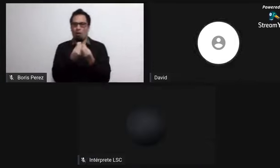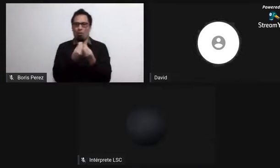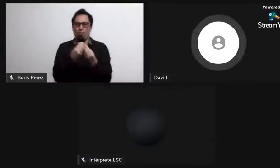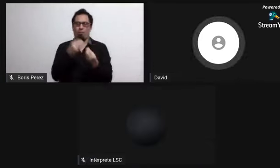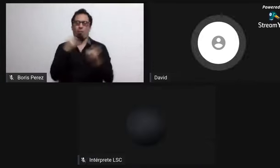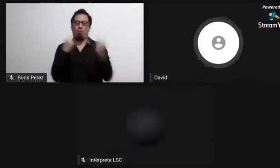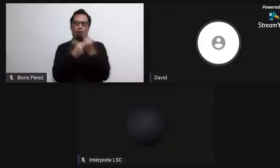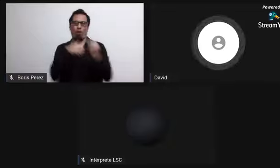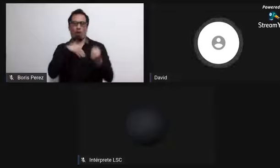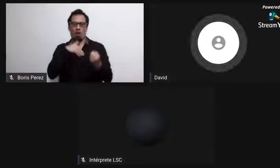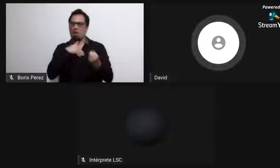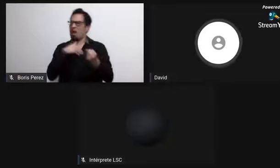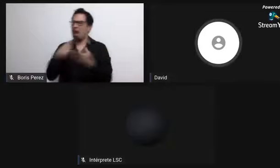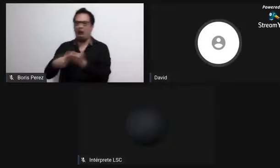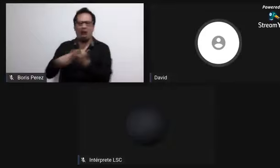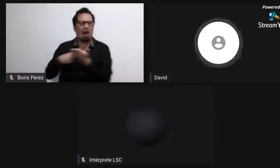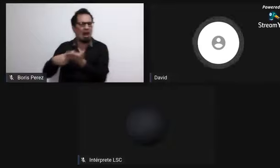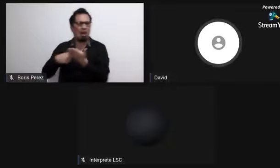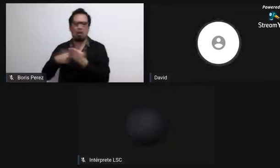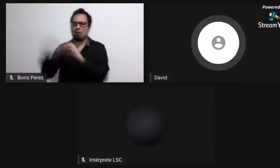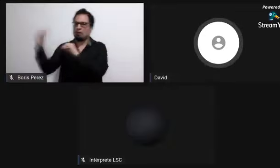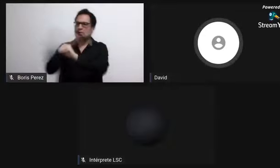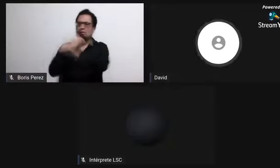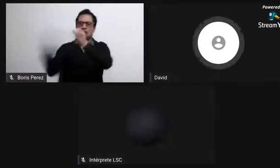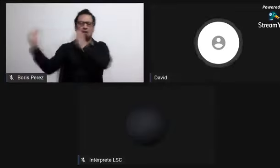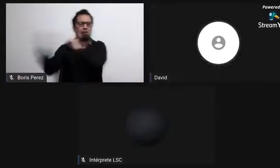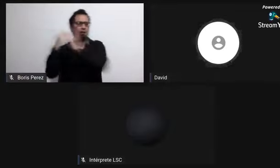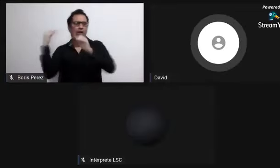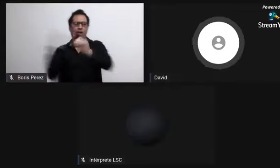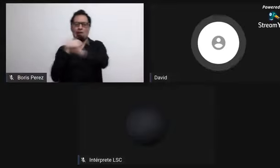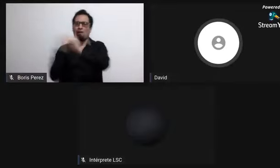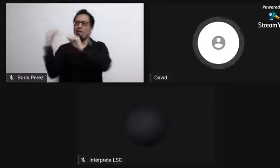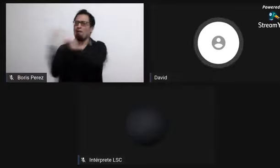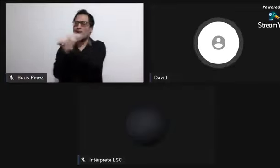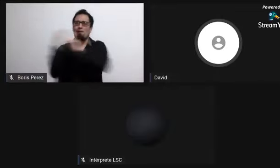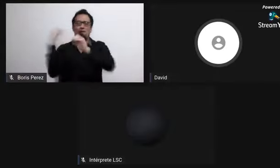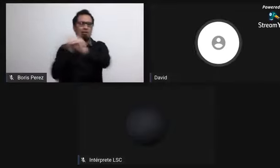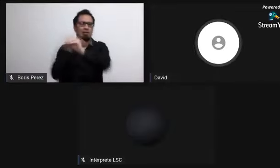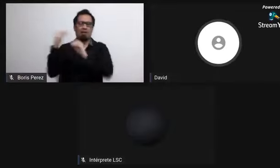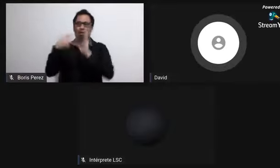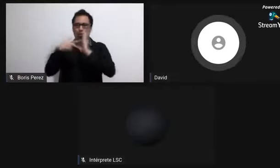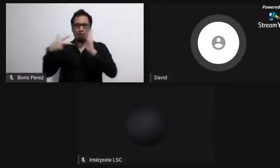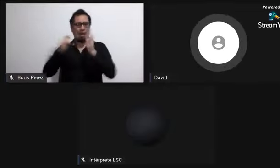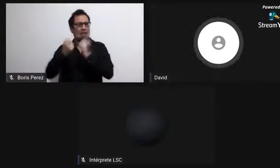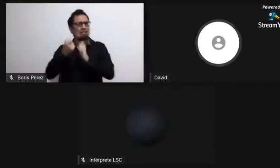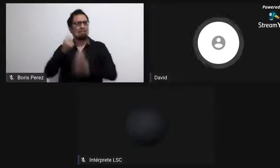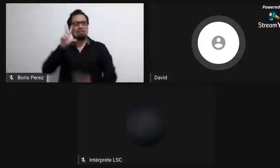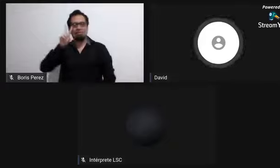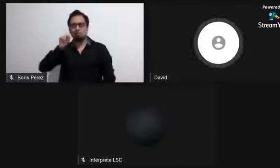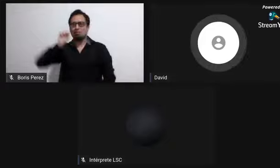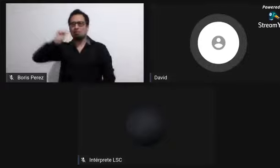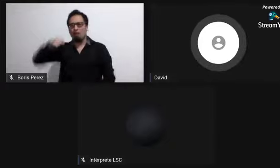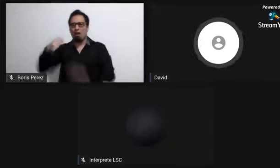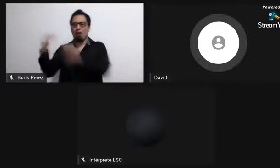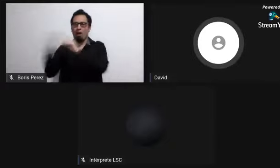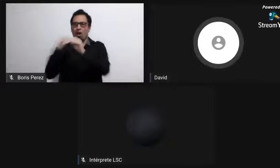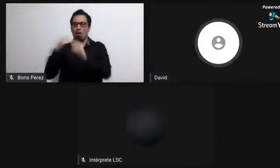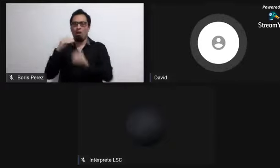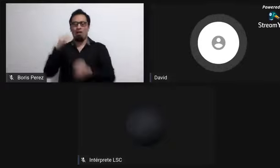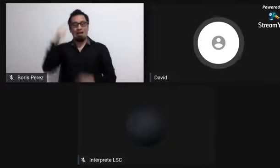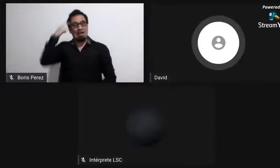aliados a su favor, personas que estaban respaldando lo que realmente significaba